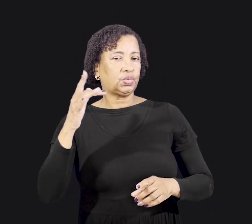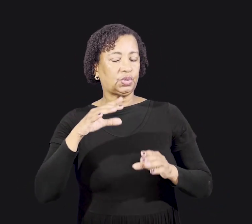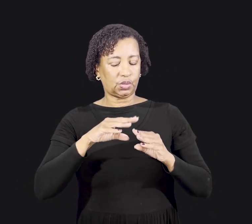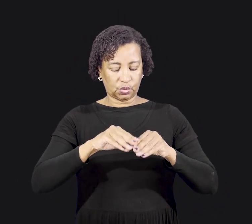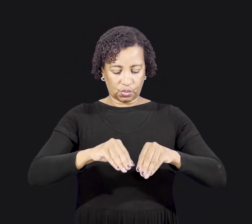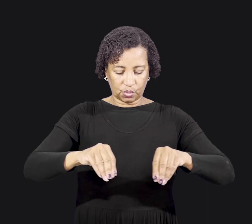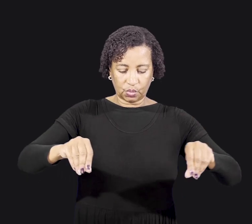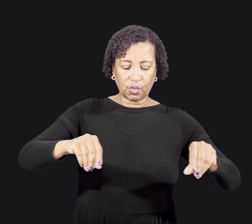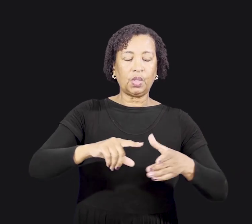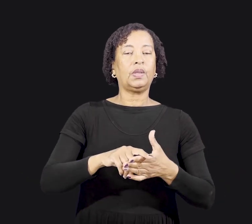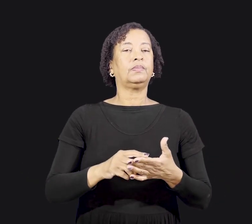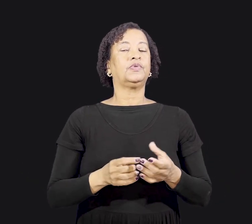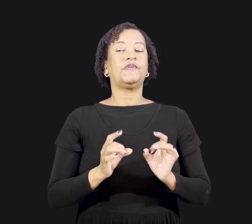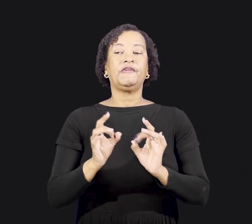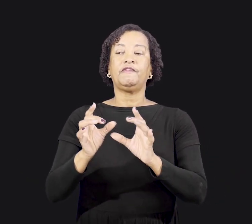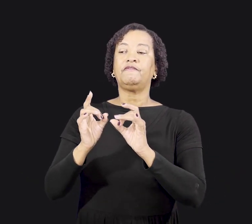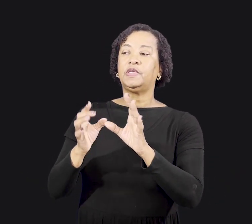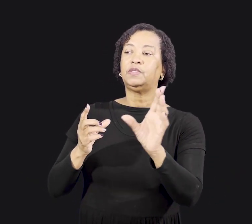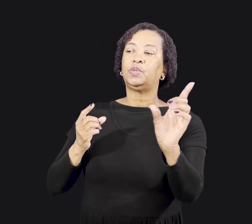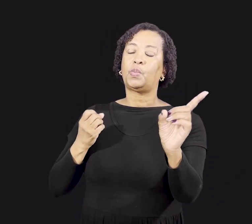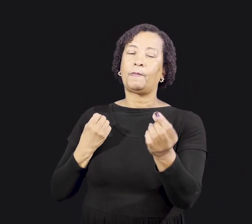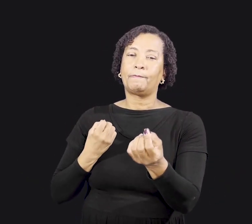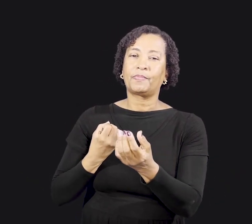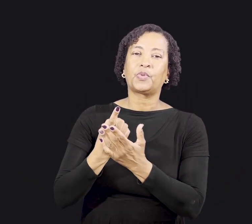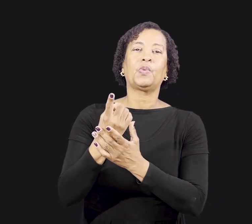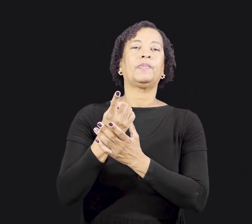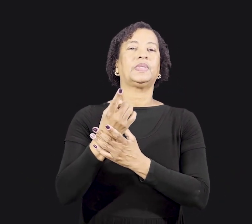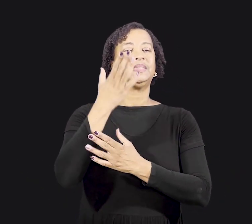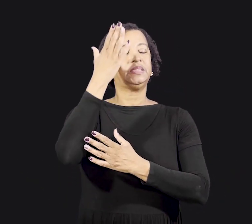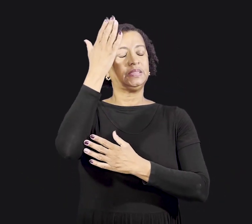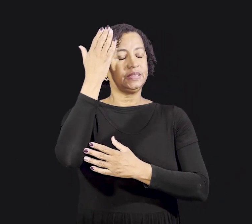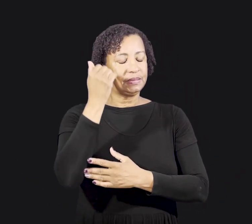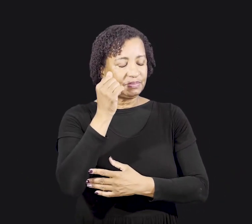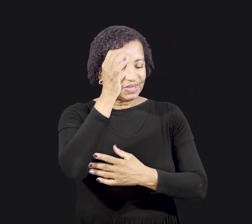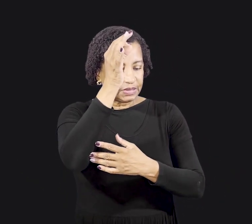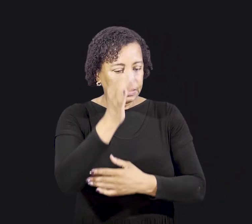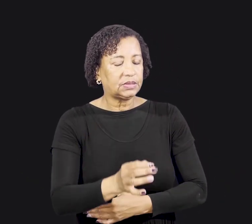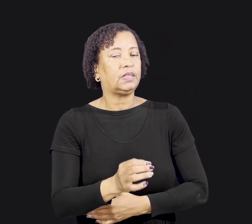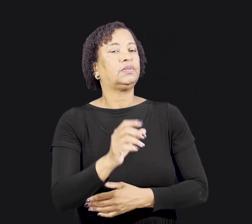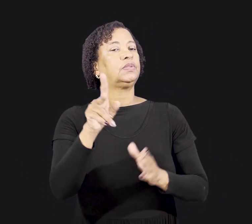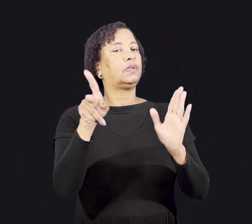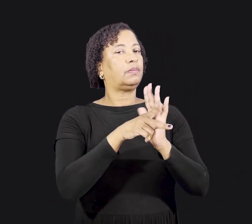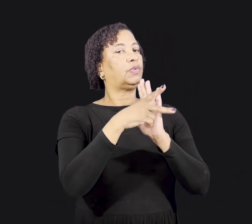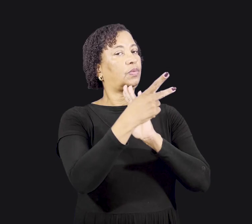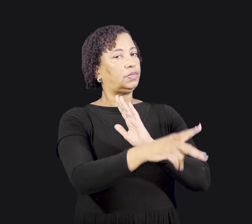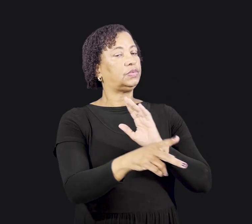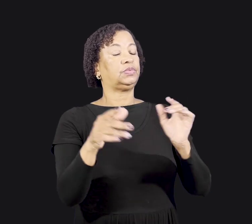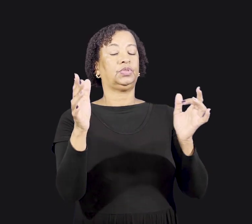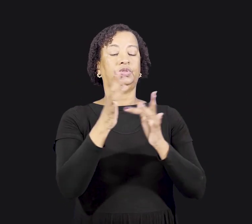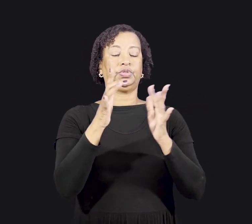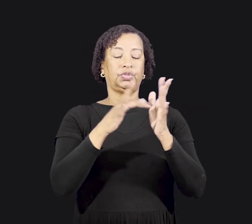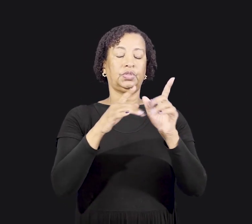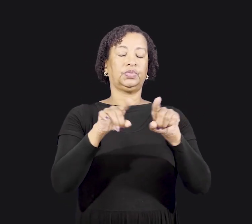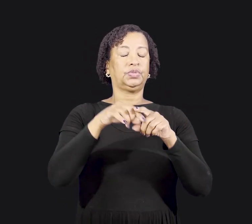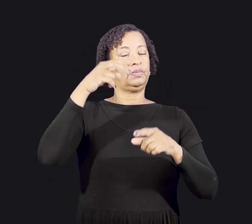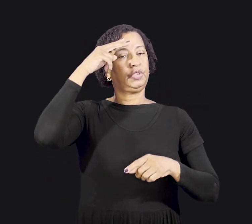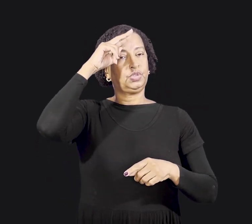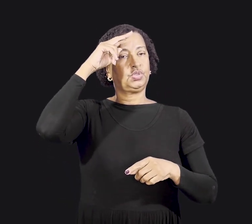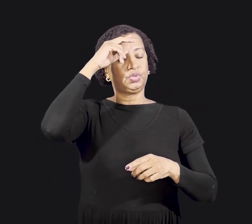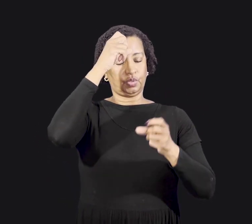tinha para comprar todo o campo e assim ter certeza que o tesouro seria dele. Jesus também contou a história de um homem que era especialista